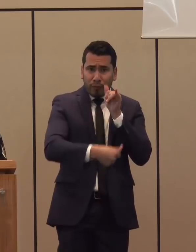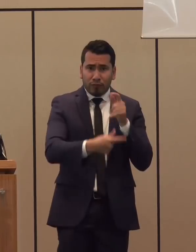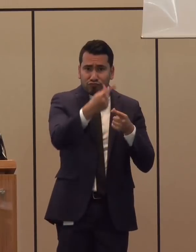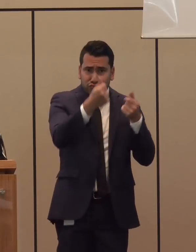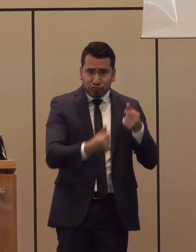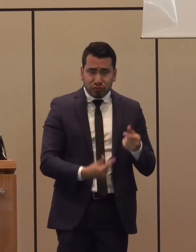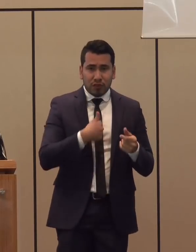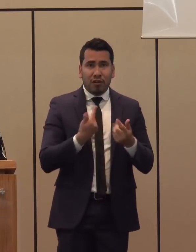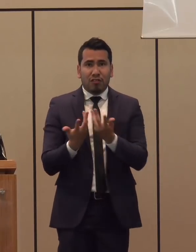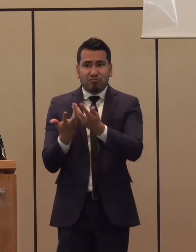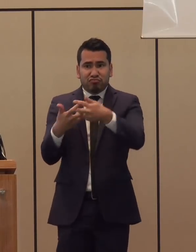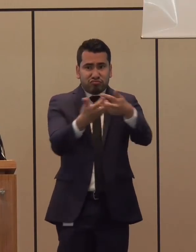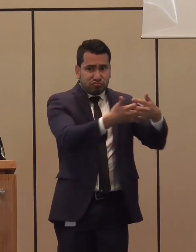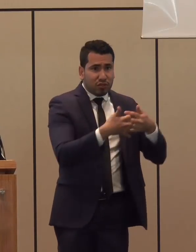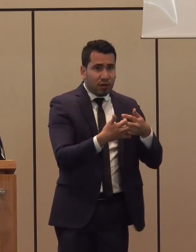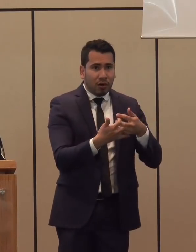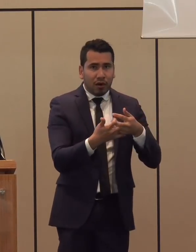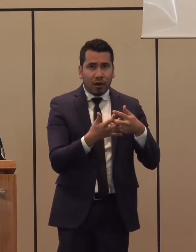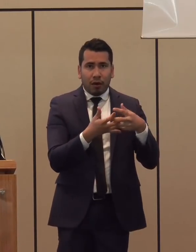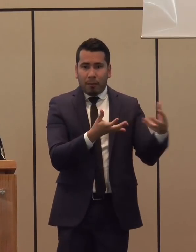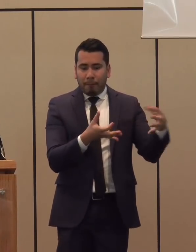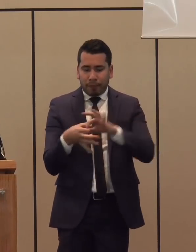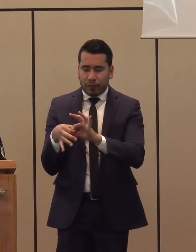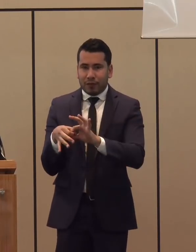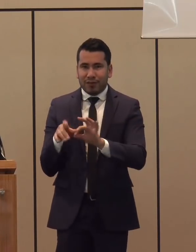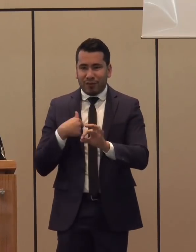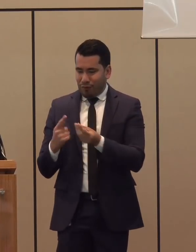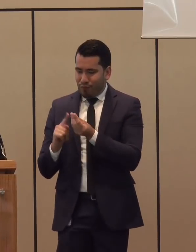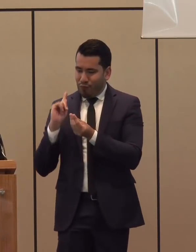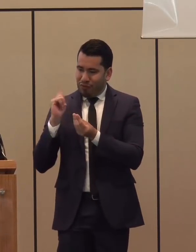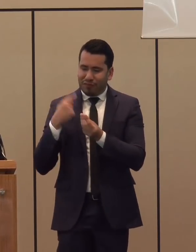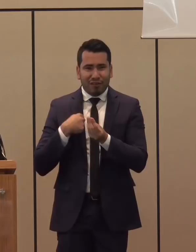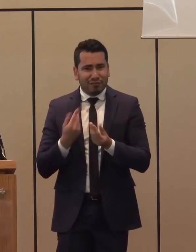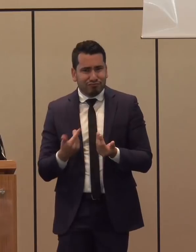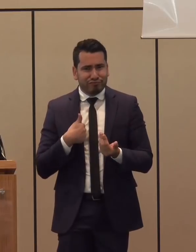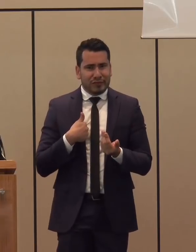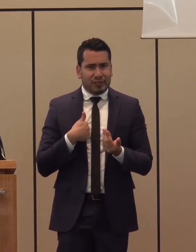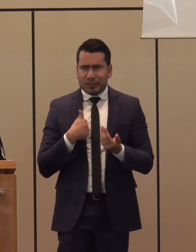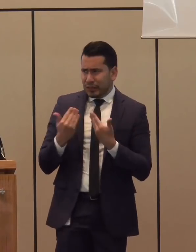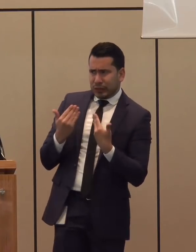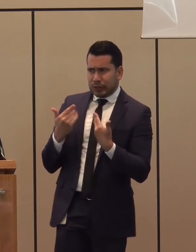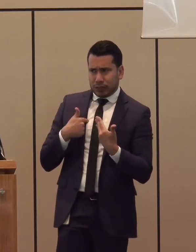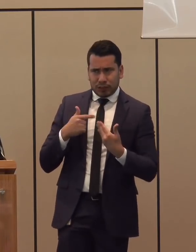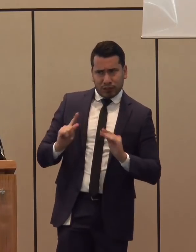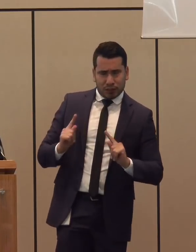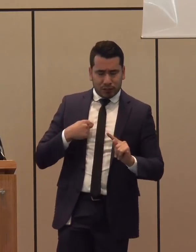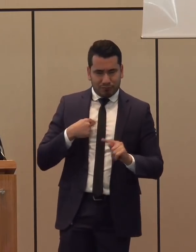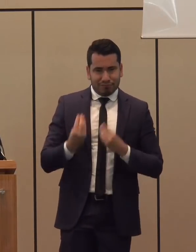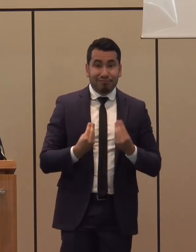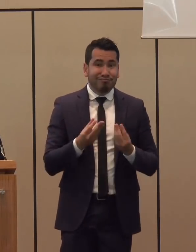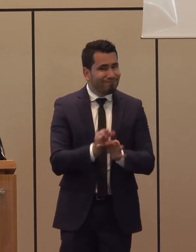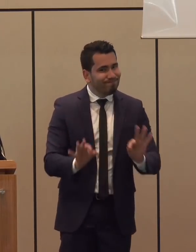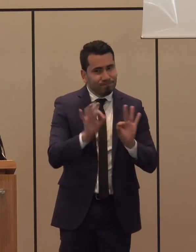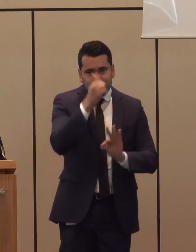entren en un discurso político que menoscabe esa confianza porque la confianza es